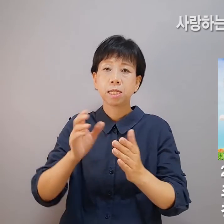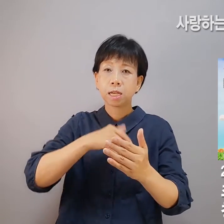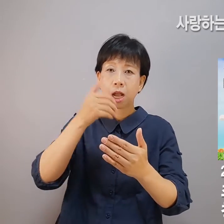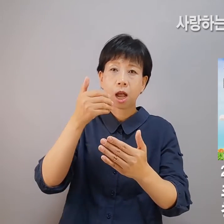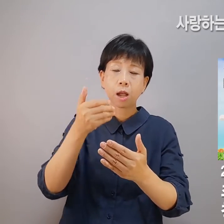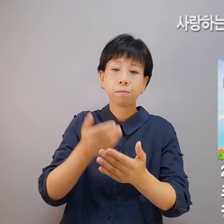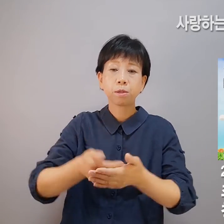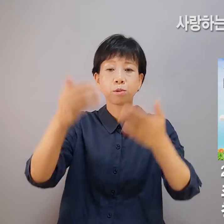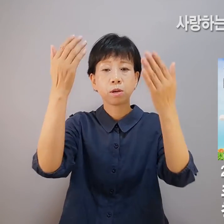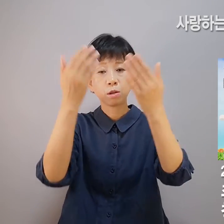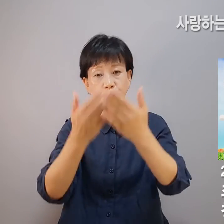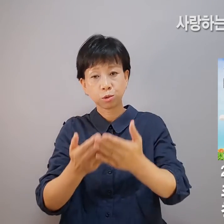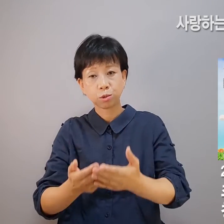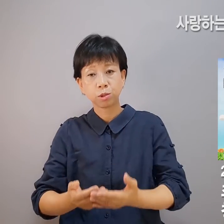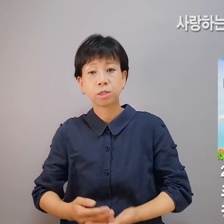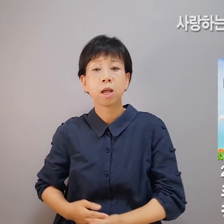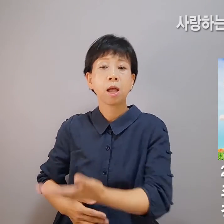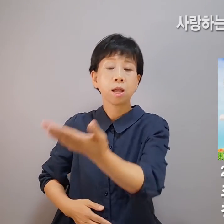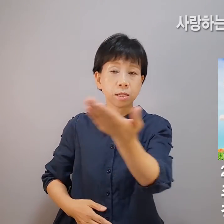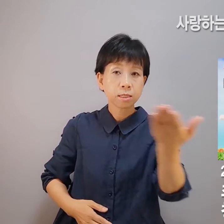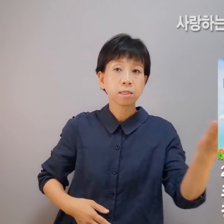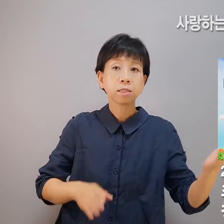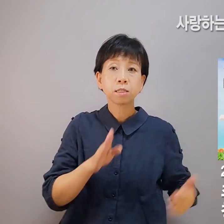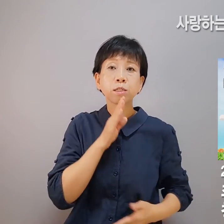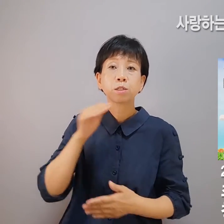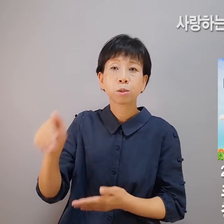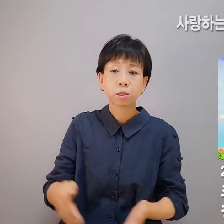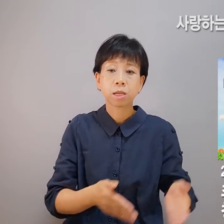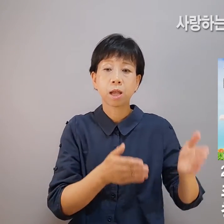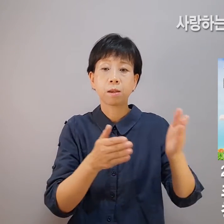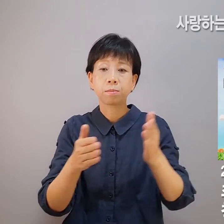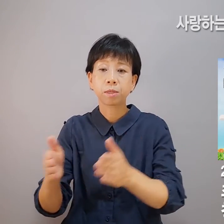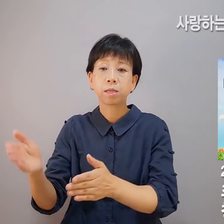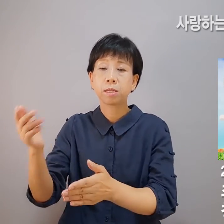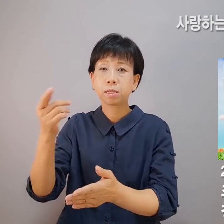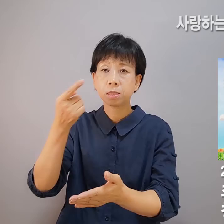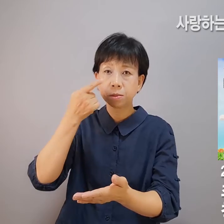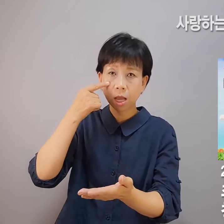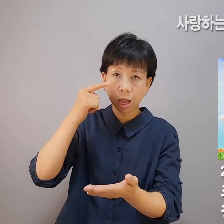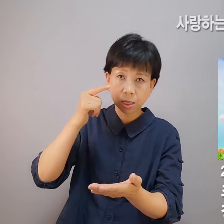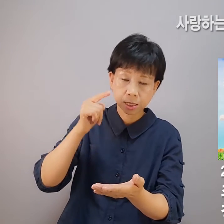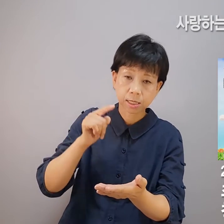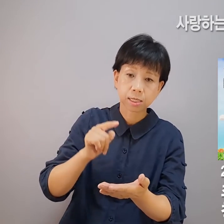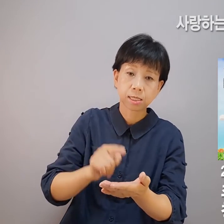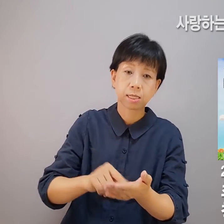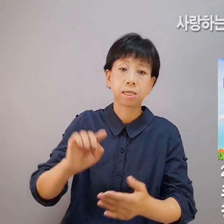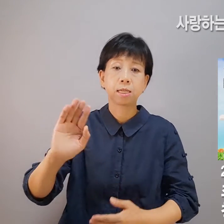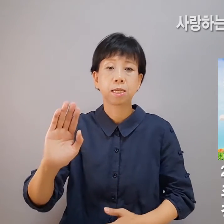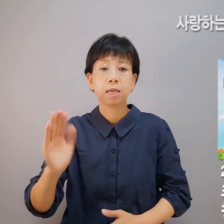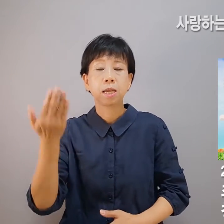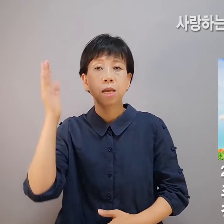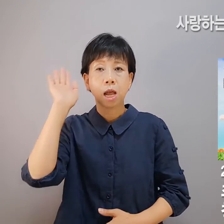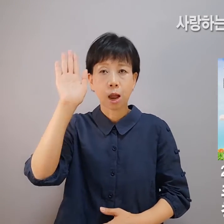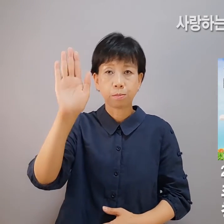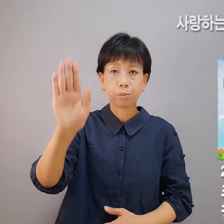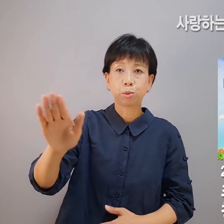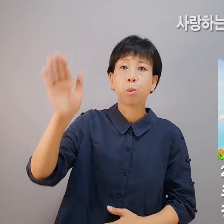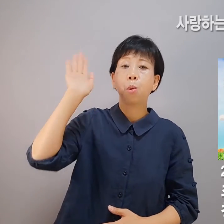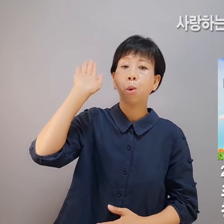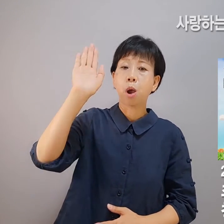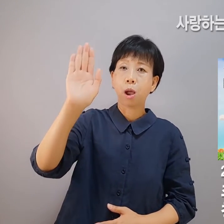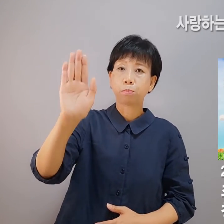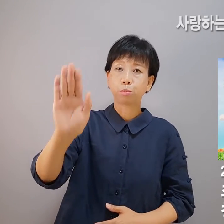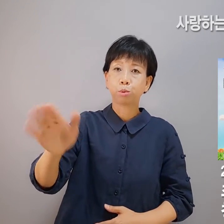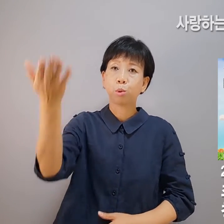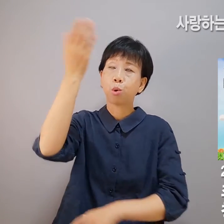성령이 진히 감화하여 주사 그들도 참 길을 찾으리.